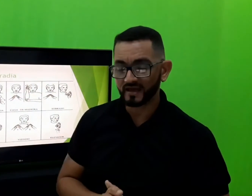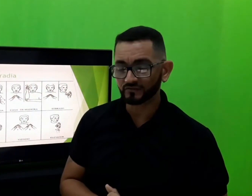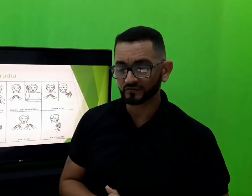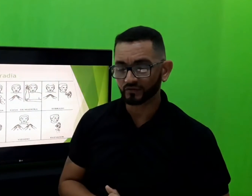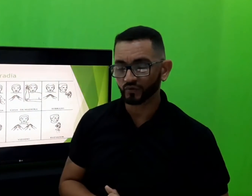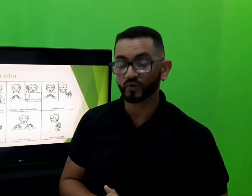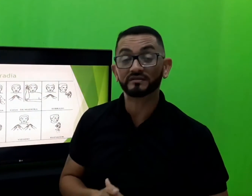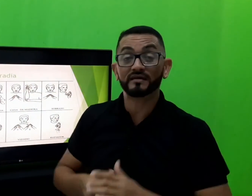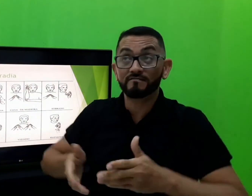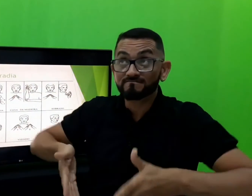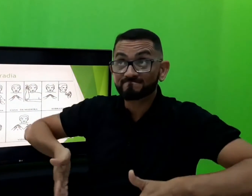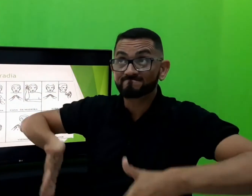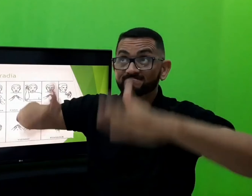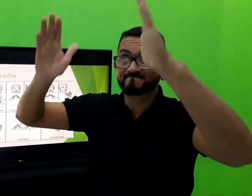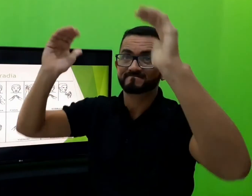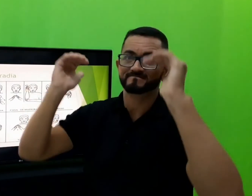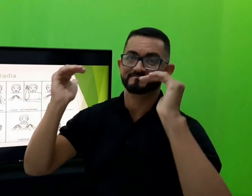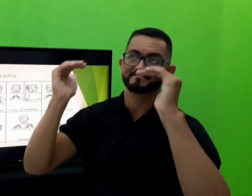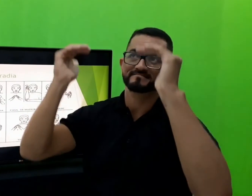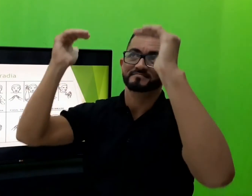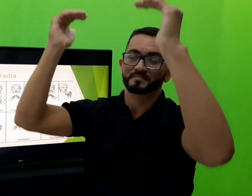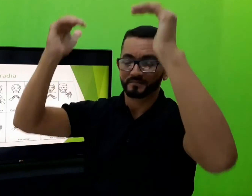Certo? Ou então,